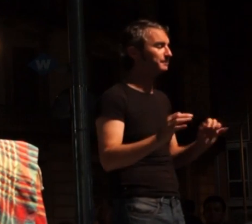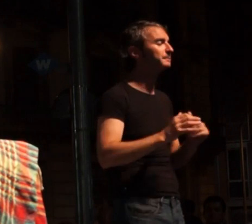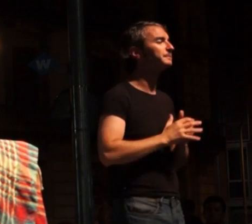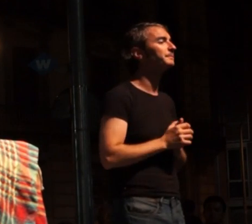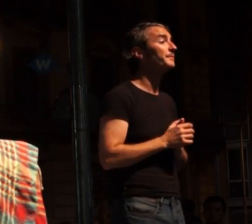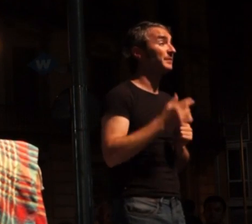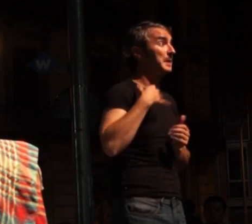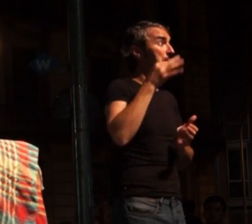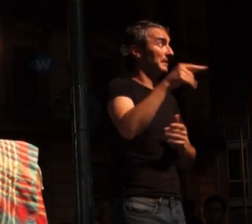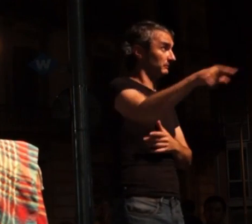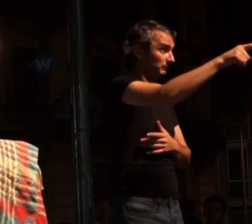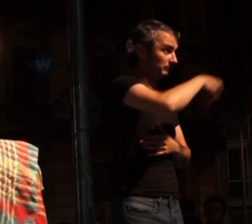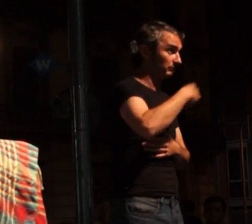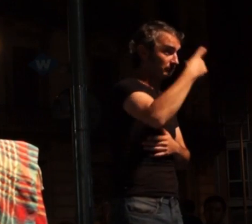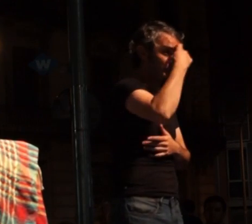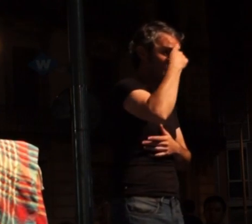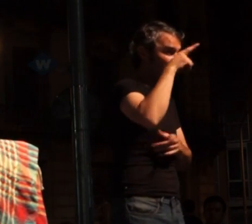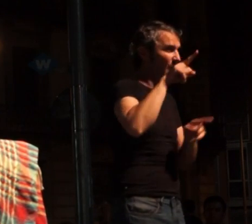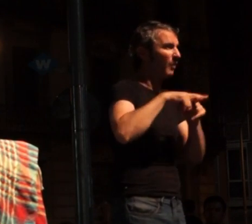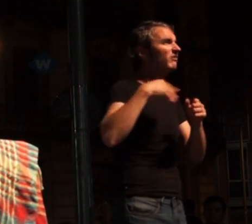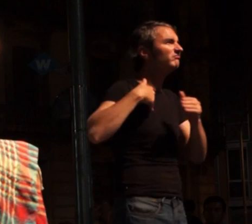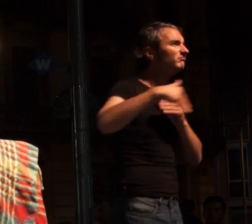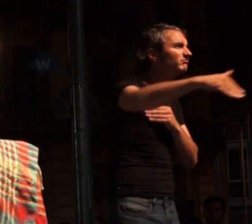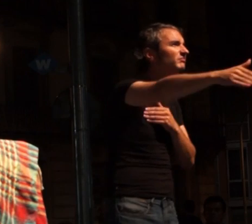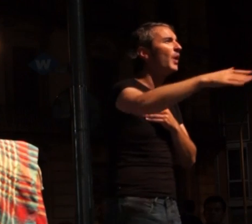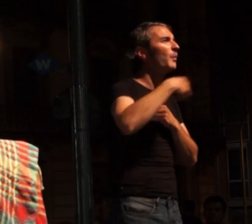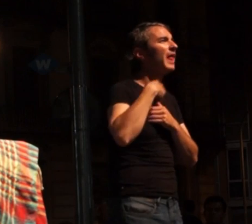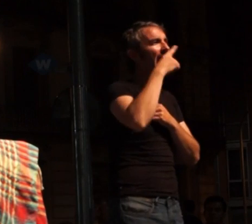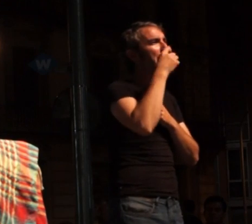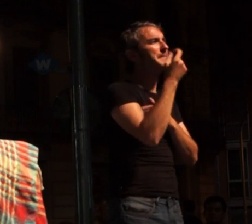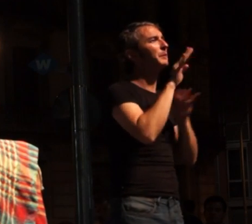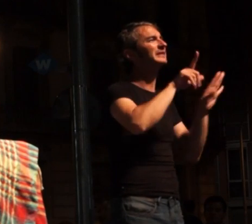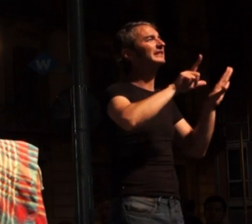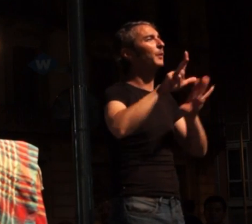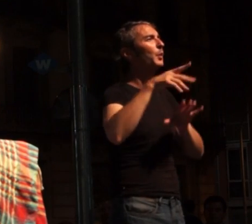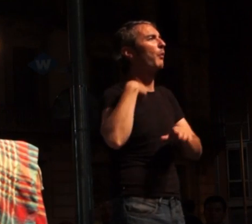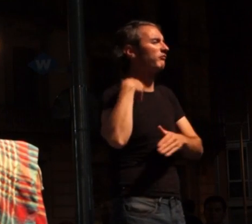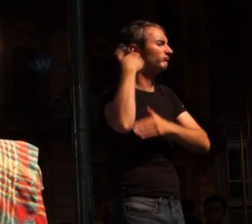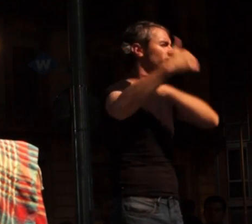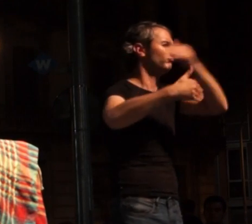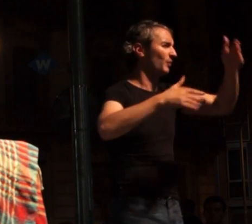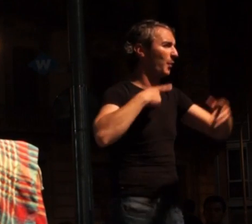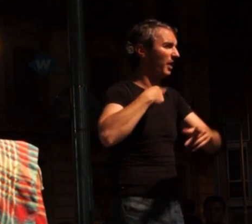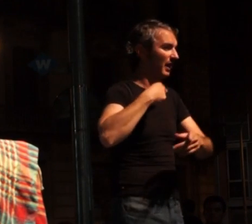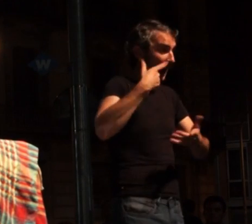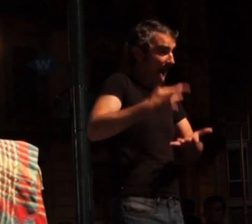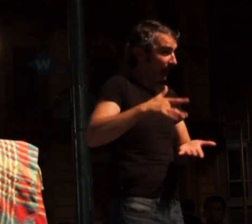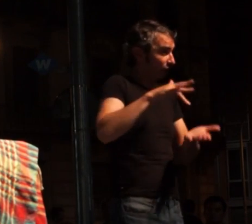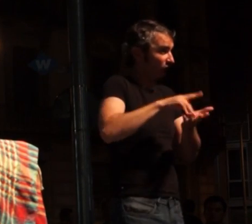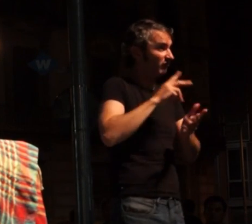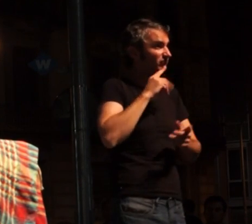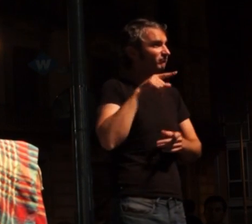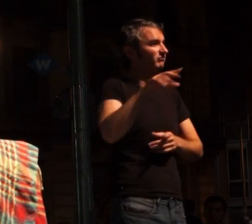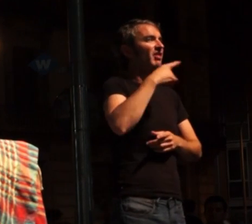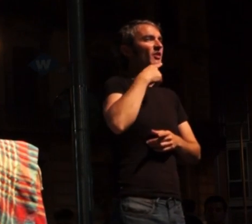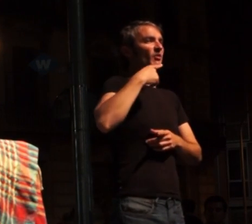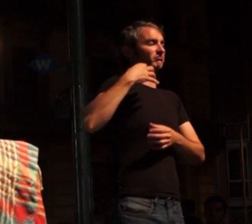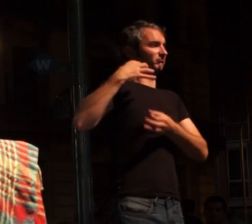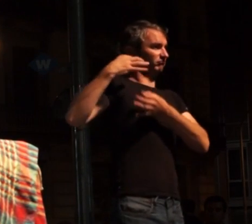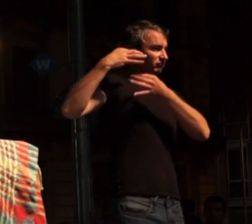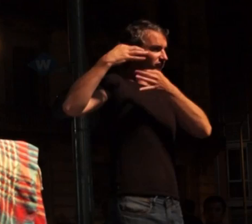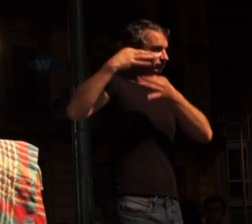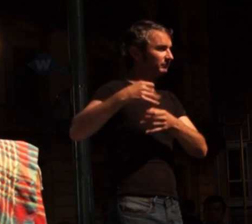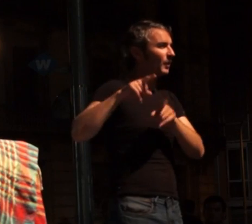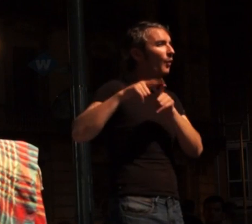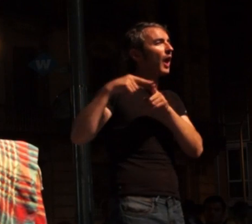que qui més qui menys parla de superar el règim del 78, ara que fins i tot des del regionalisme conservador es